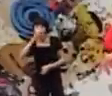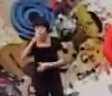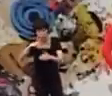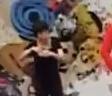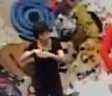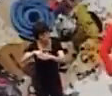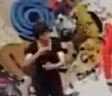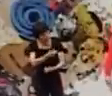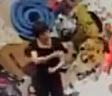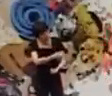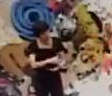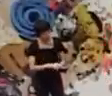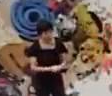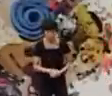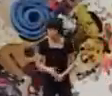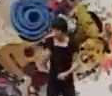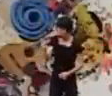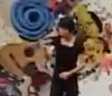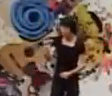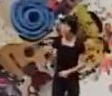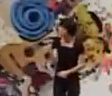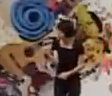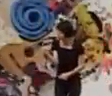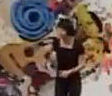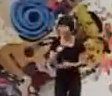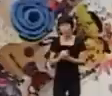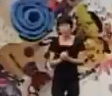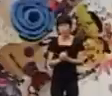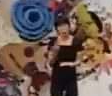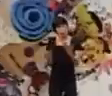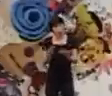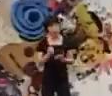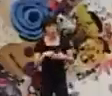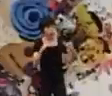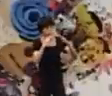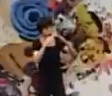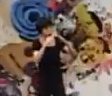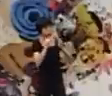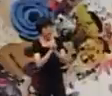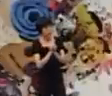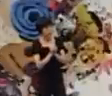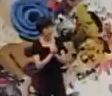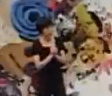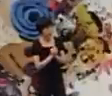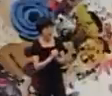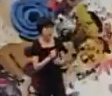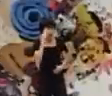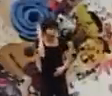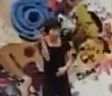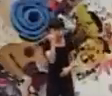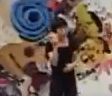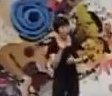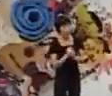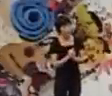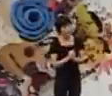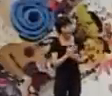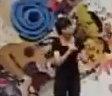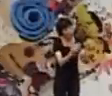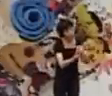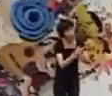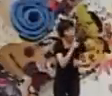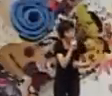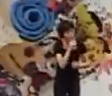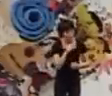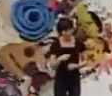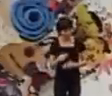杯水啊？ 哦，好啊，唔該曬。又或者喺屋企咁啊？ 阿峰啊，可唔可以幫